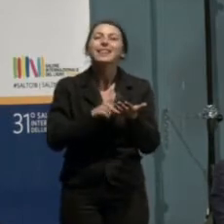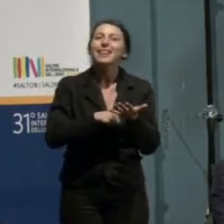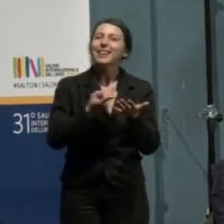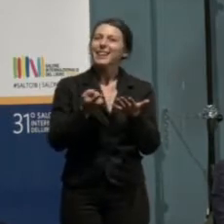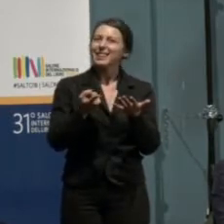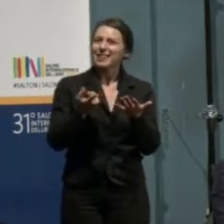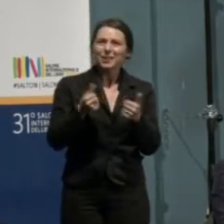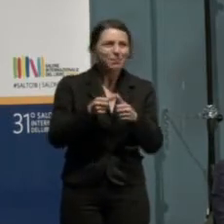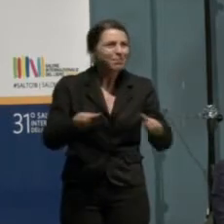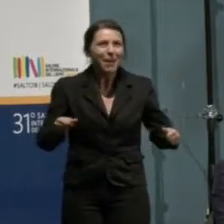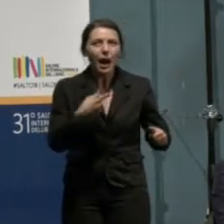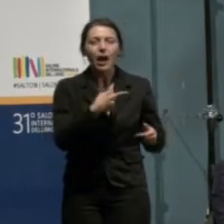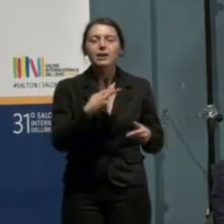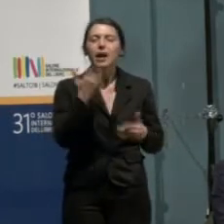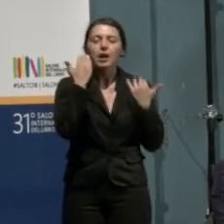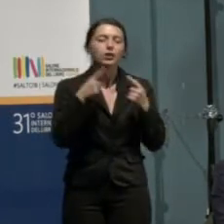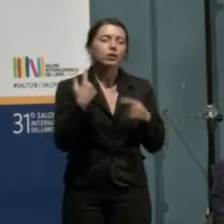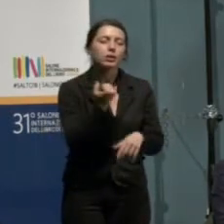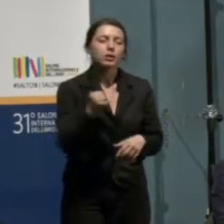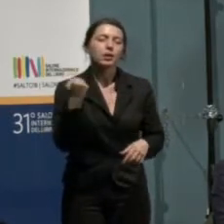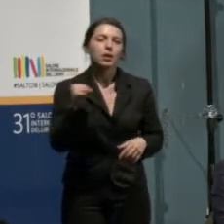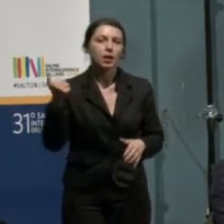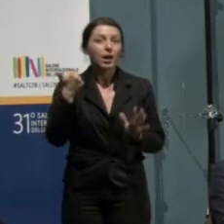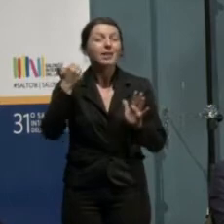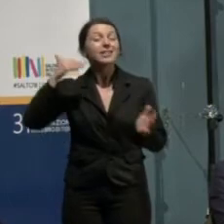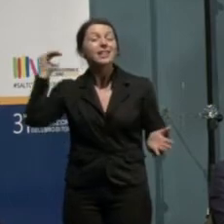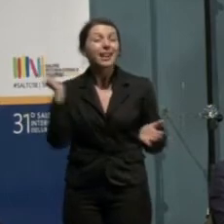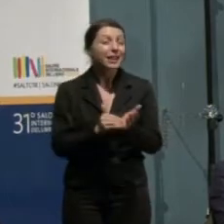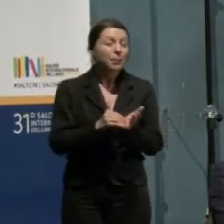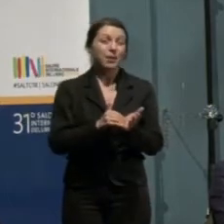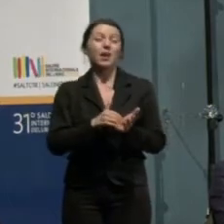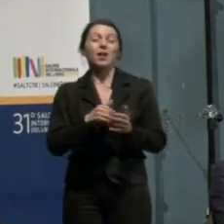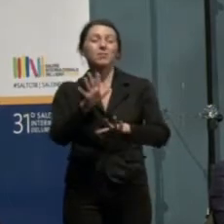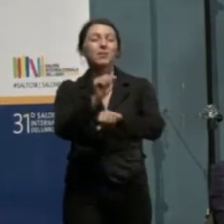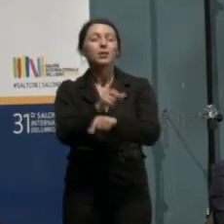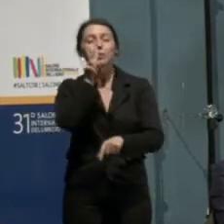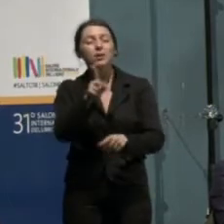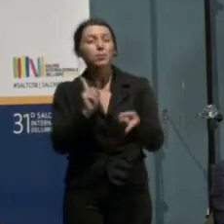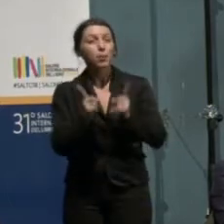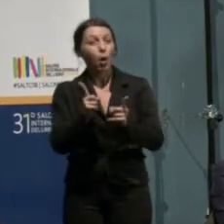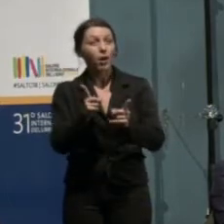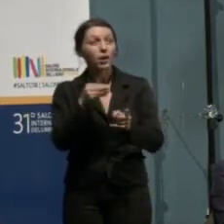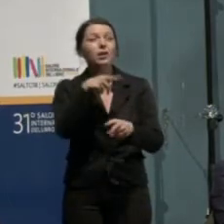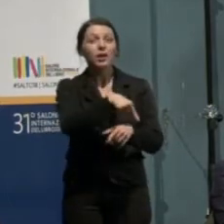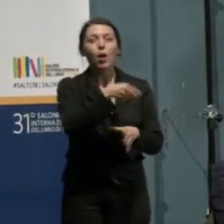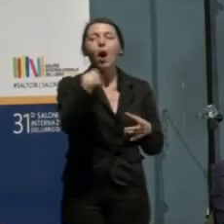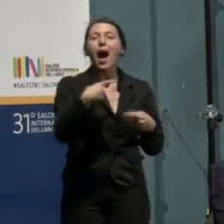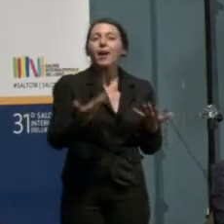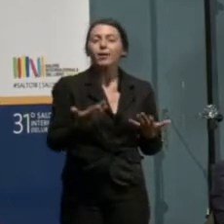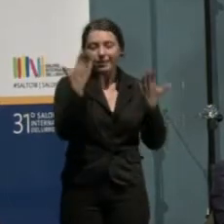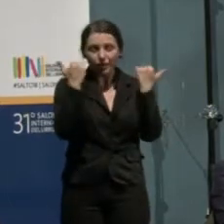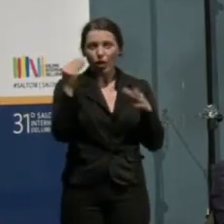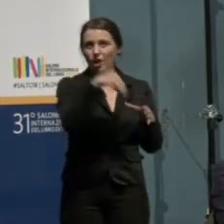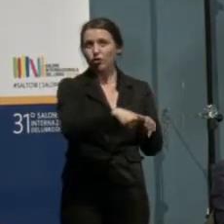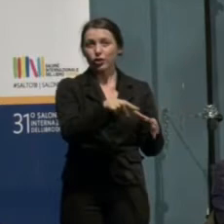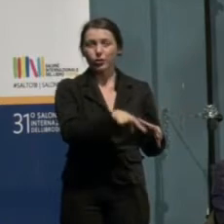annarita sono 60mila circa e detenuti politici in egitto questi pochi calcoli che riusciamo a fare ha ragione